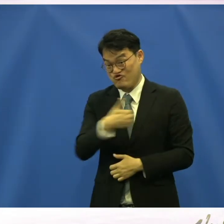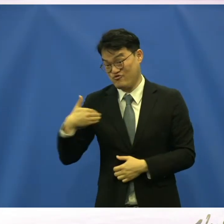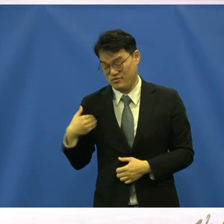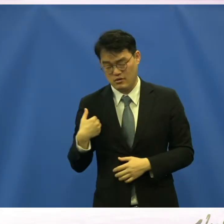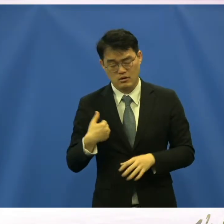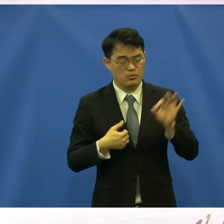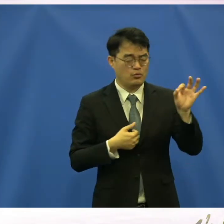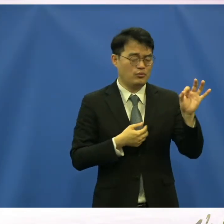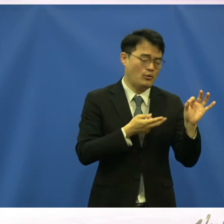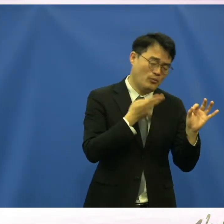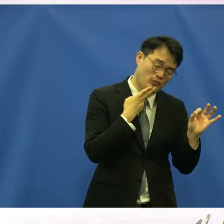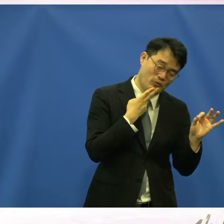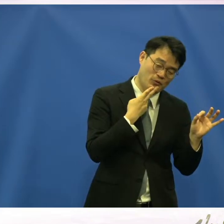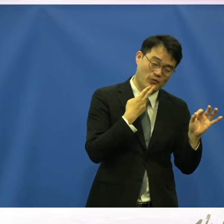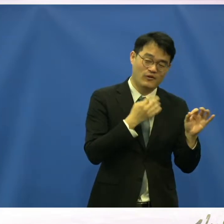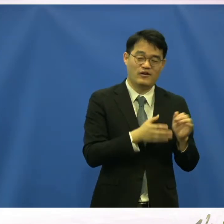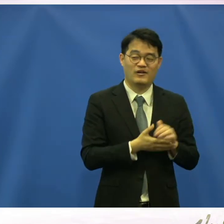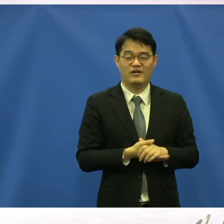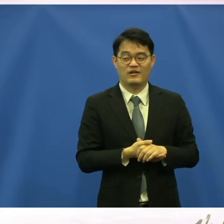쓸 수가 없어요.